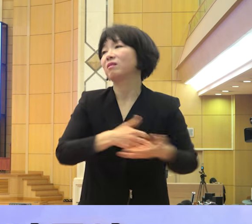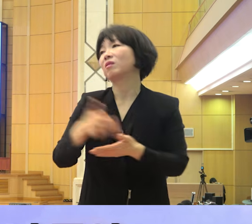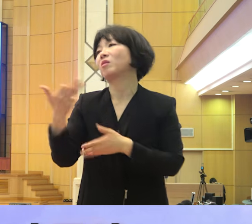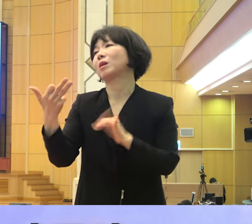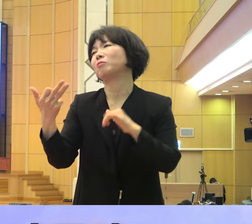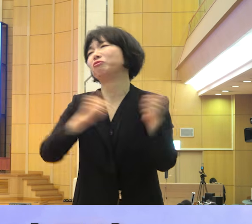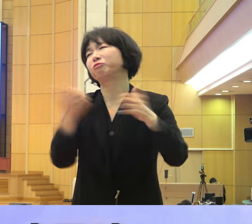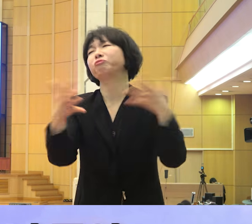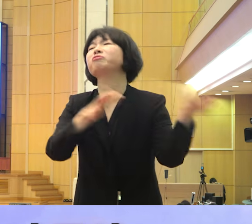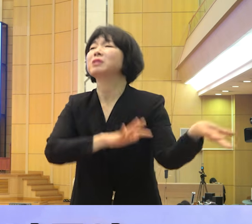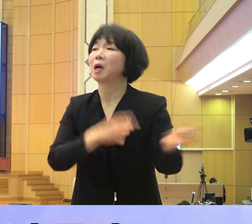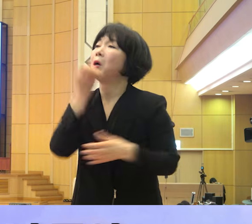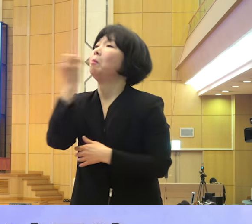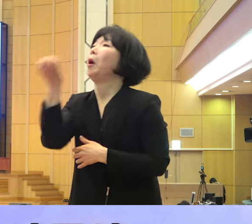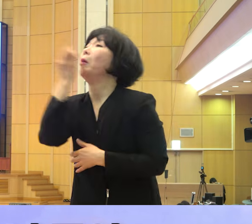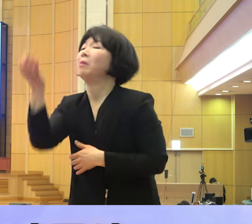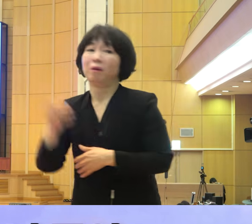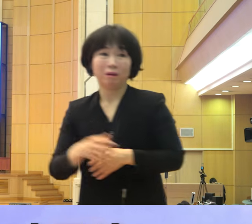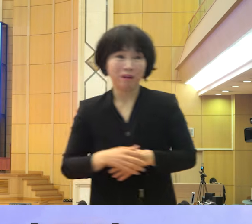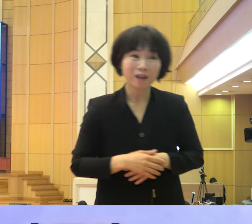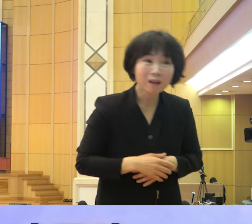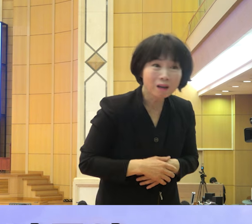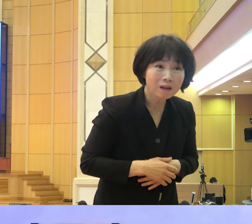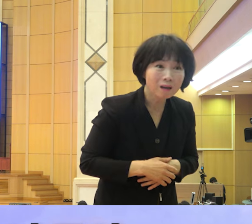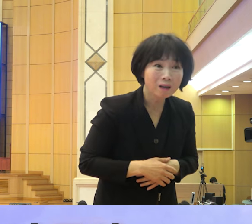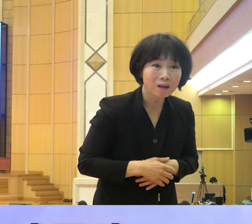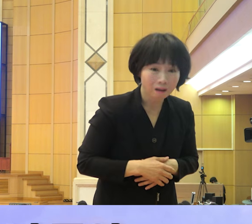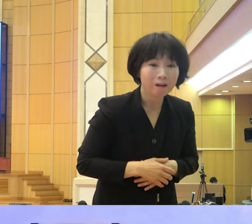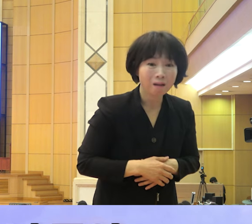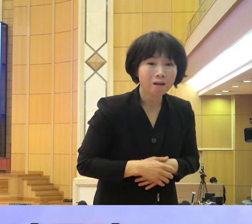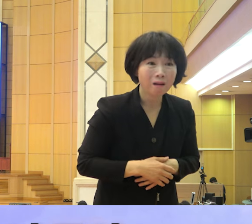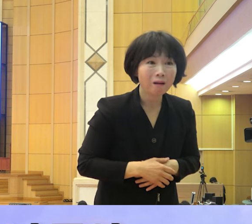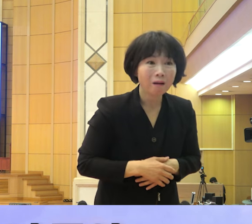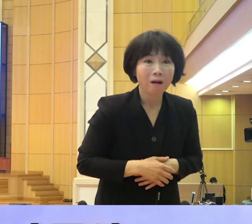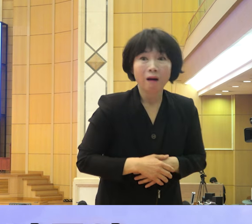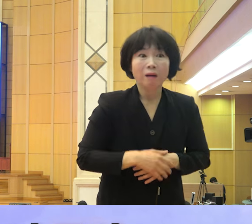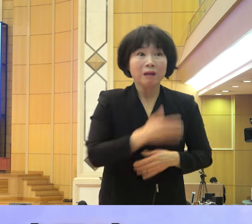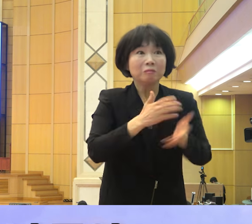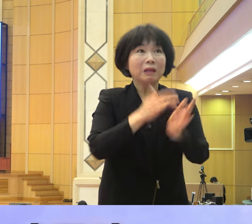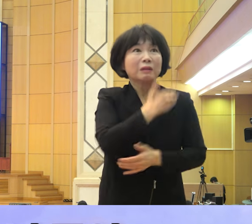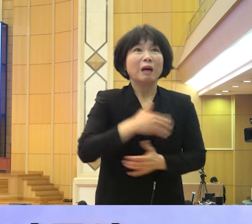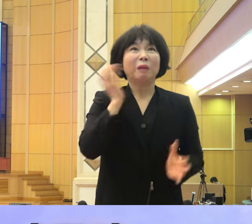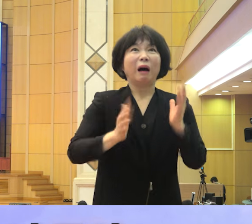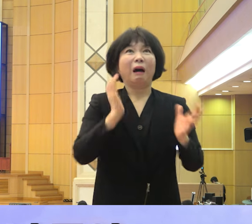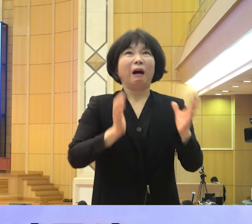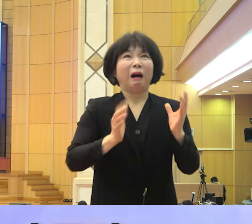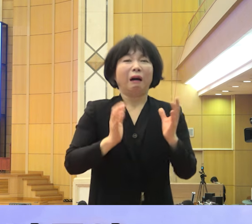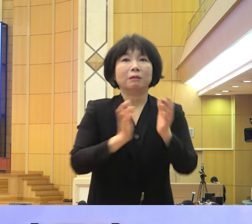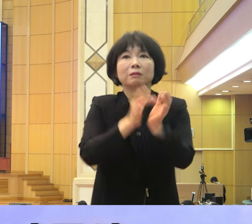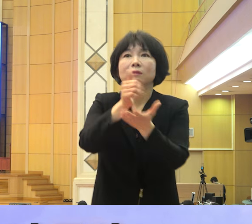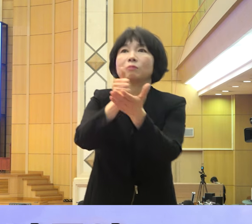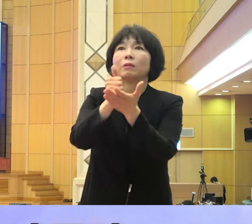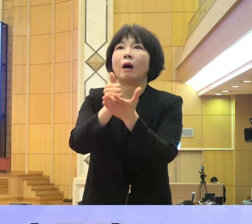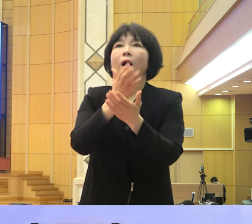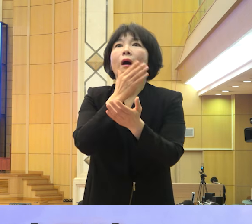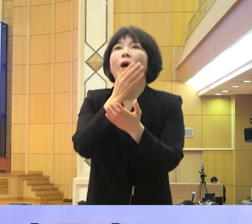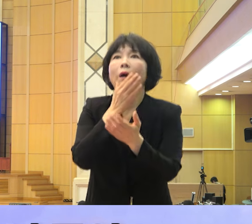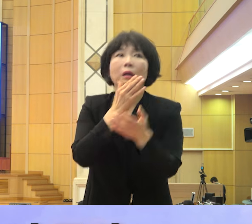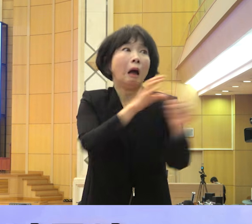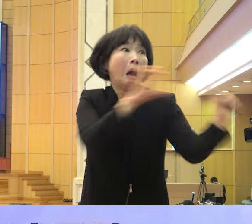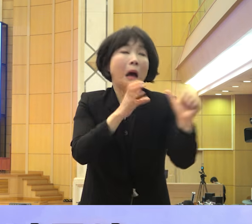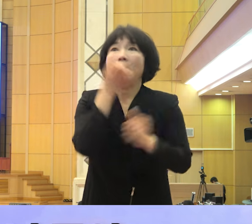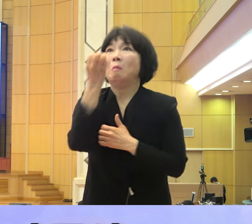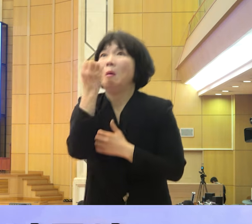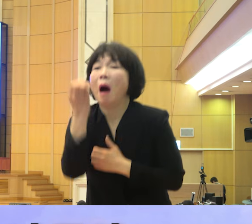그때인데 와서 뭔 그렇게 일이 있다고 그렇게 호들갑을 떠느냐?